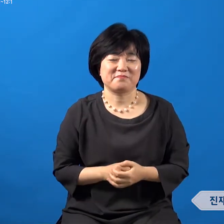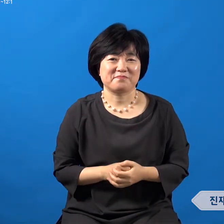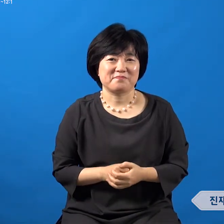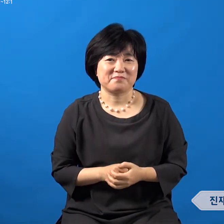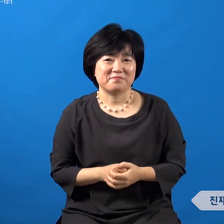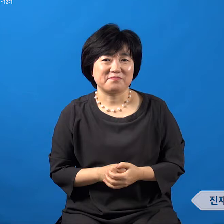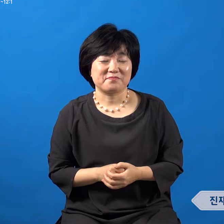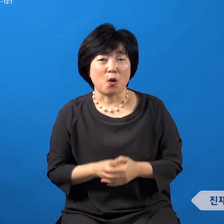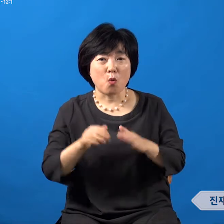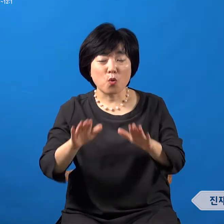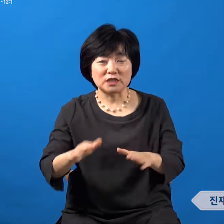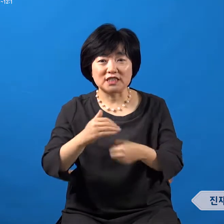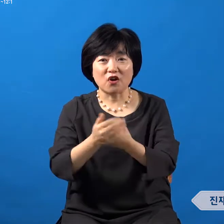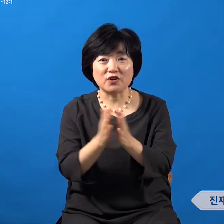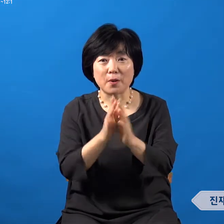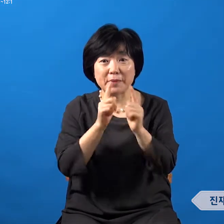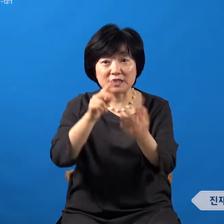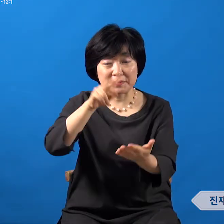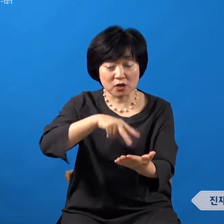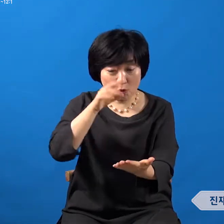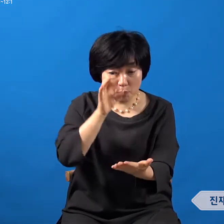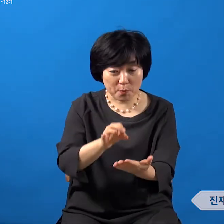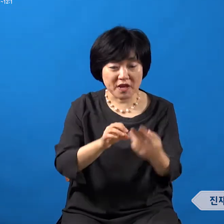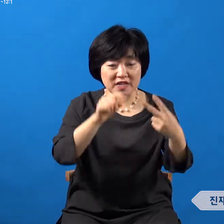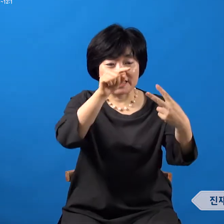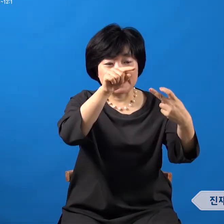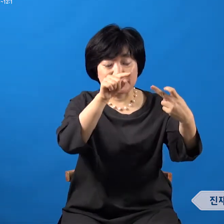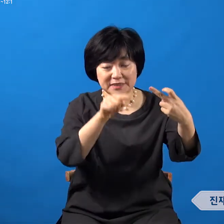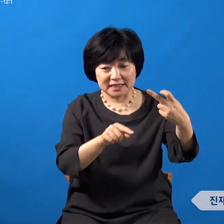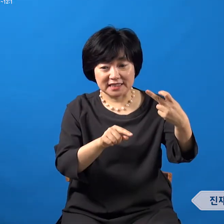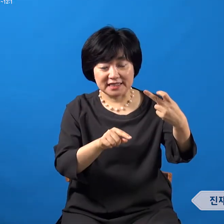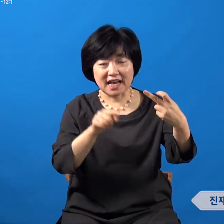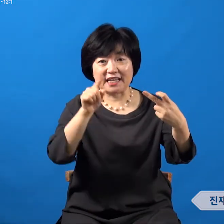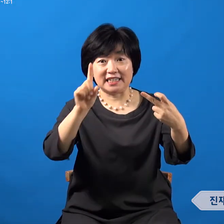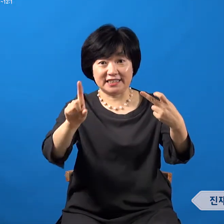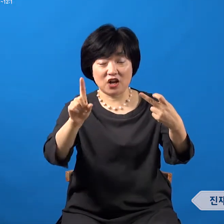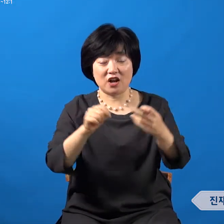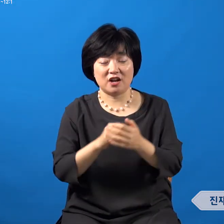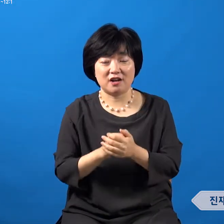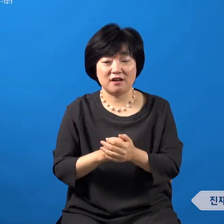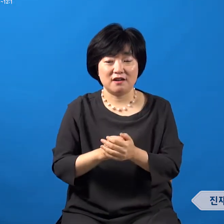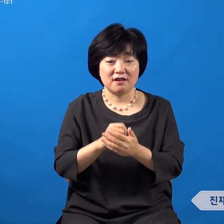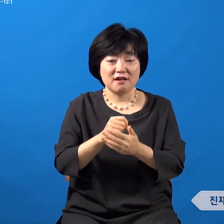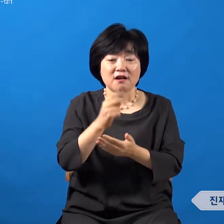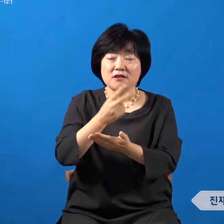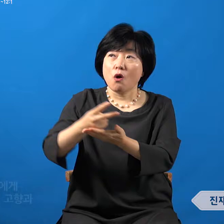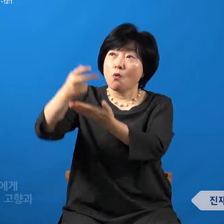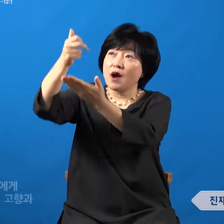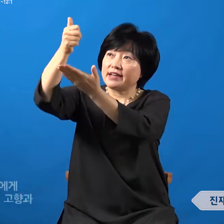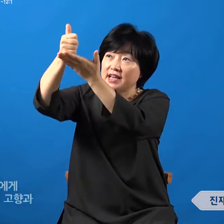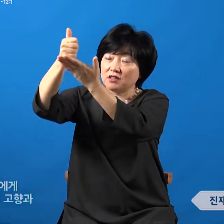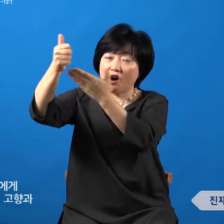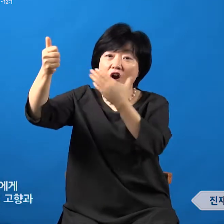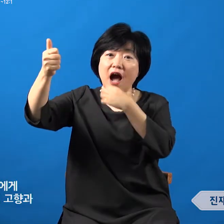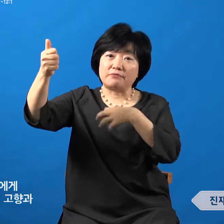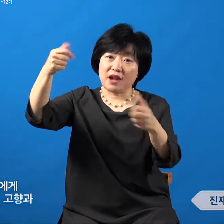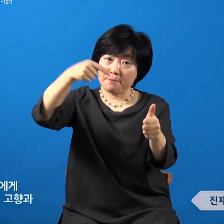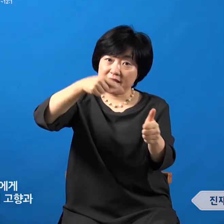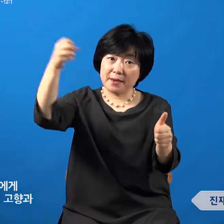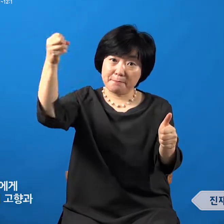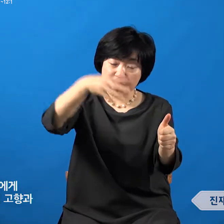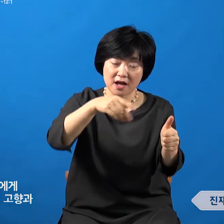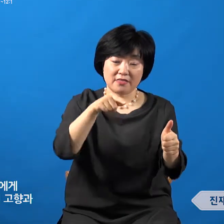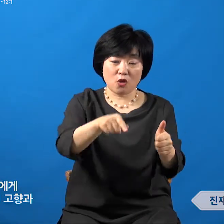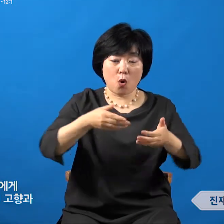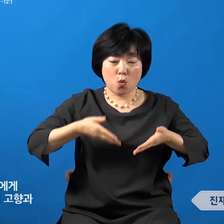faith. 자, 오늘 본문에 있는 말씀 12장 1절은 이렇게 말씀합니다. 여호와께서 아브라함에게 이르시되